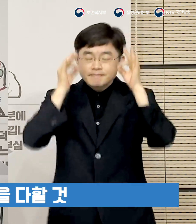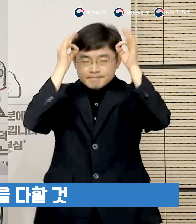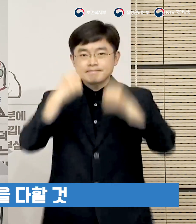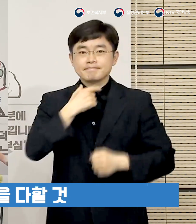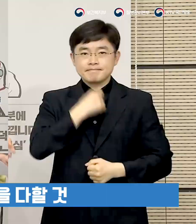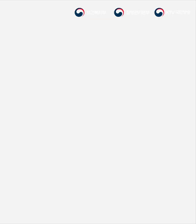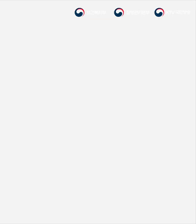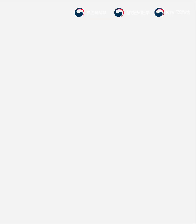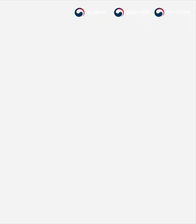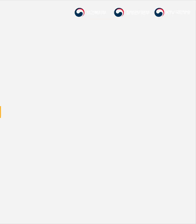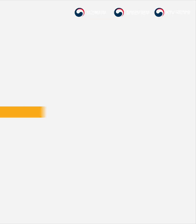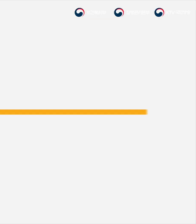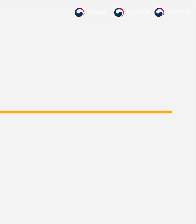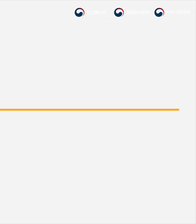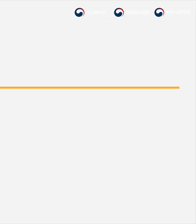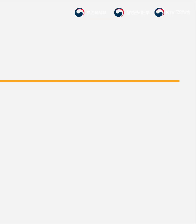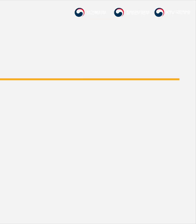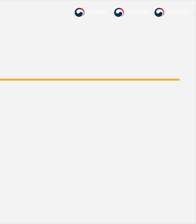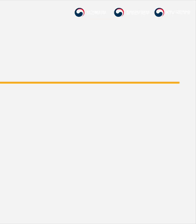최선을 다하겠습니다.